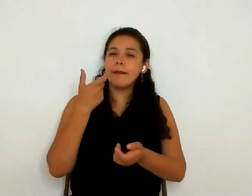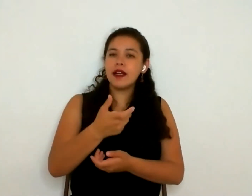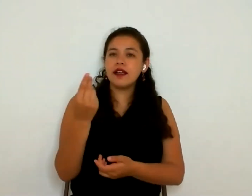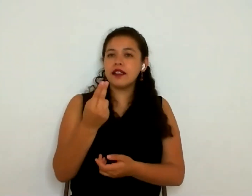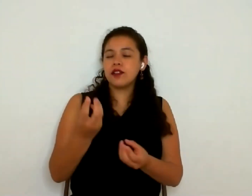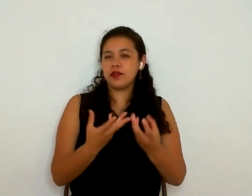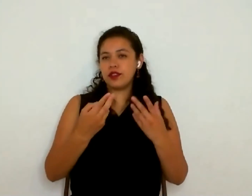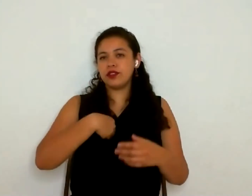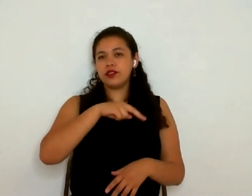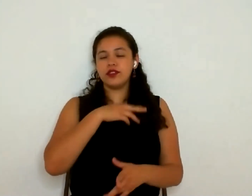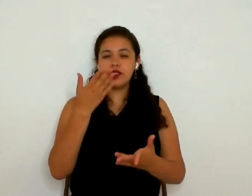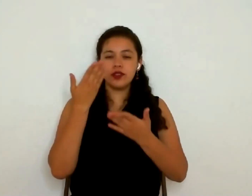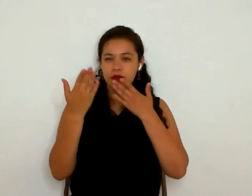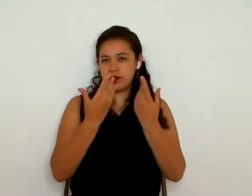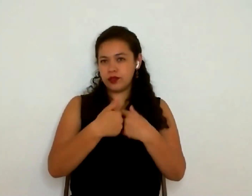entorno socioeconómico